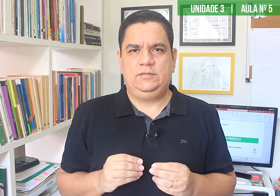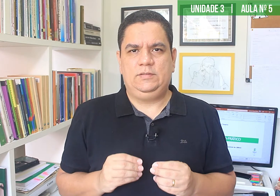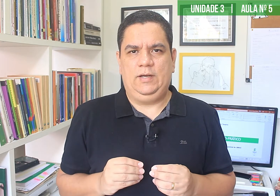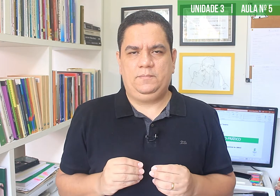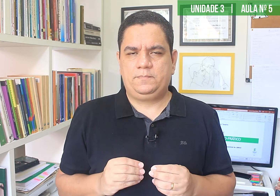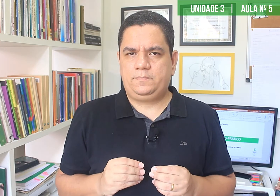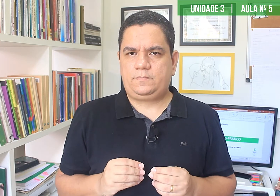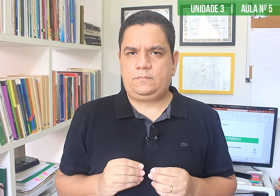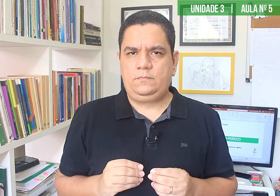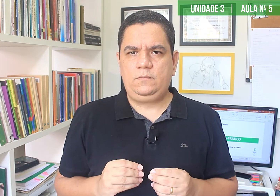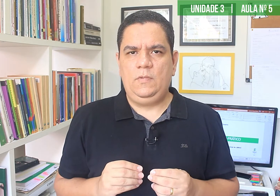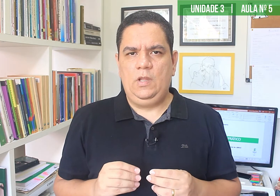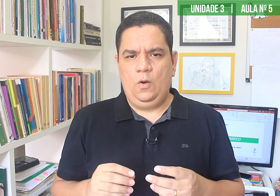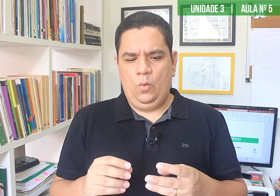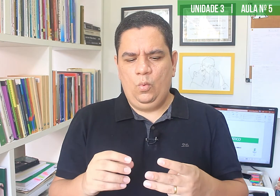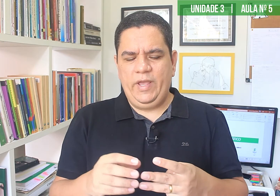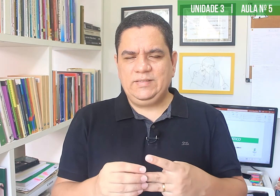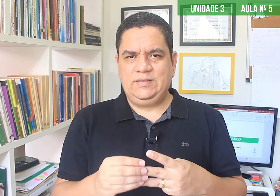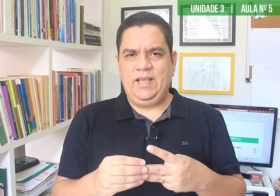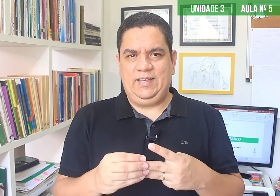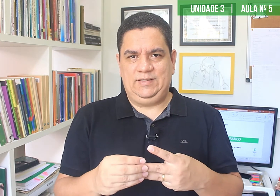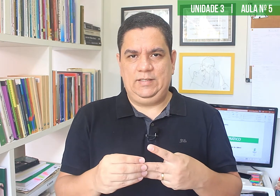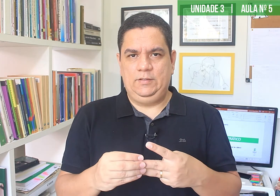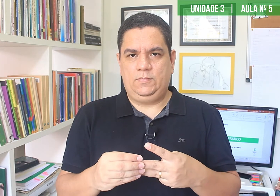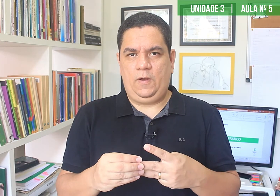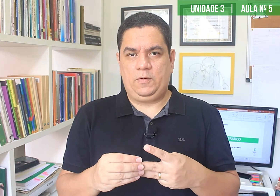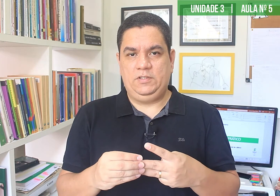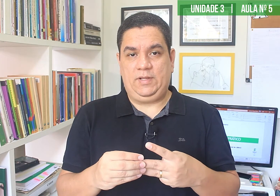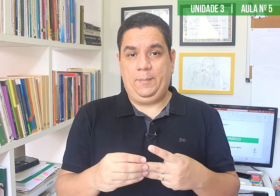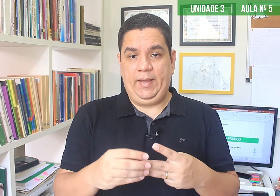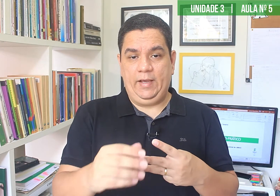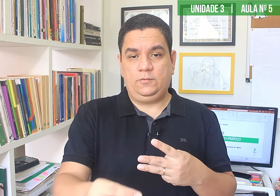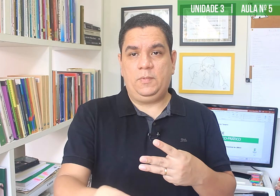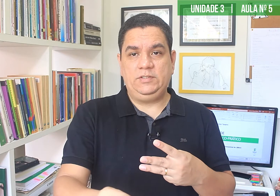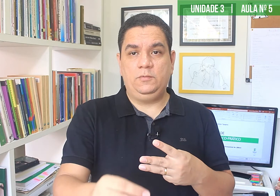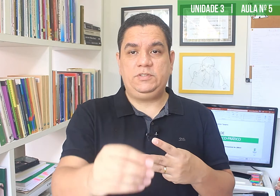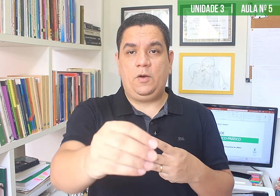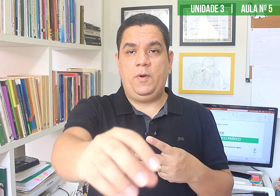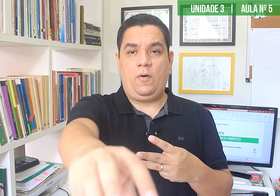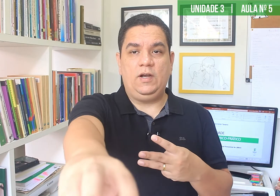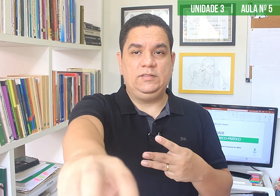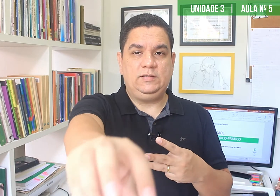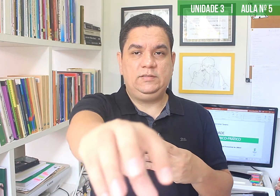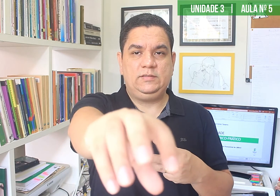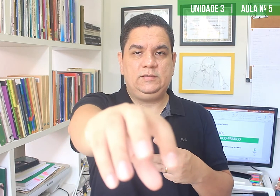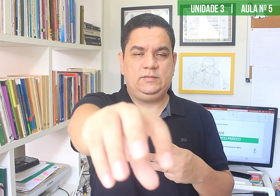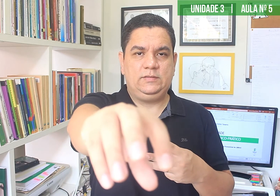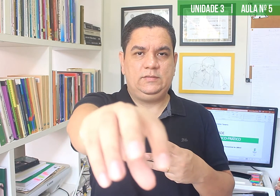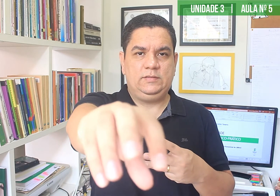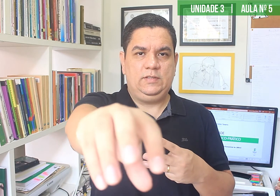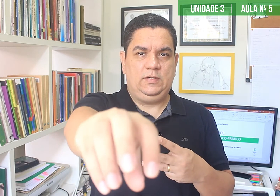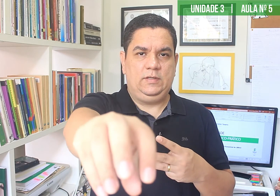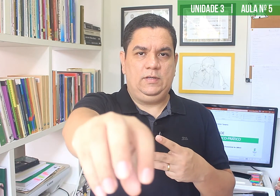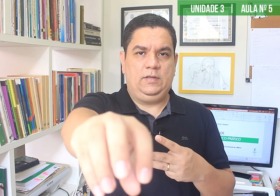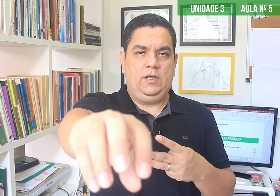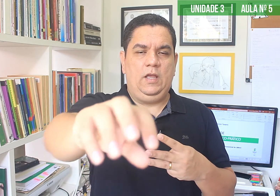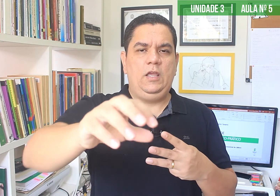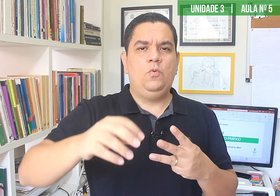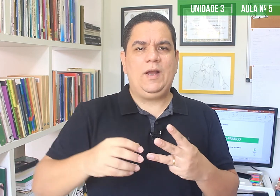tá? O esse, essa, isso é o que está perto, mas não está ao meu alcance. E o